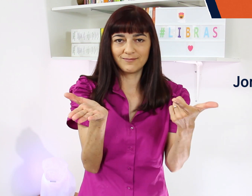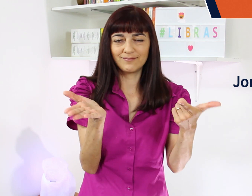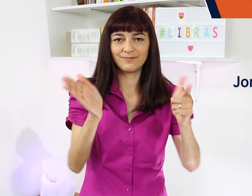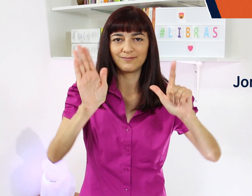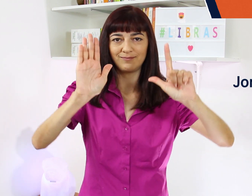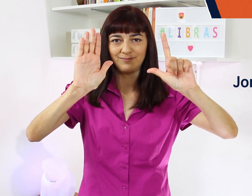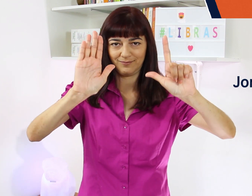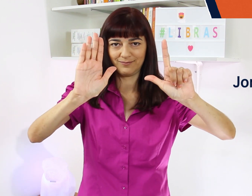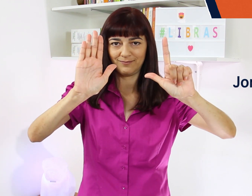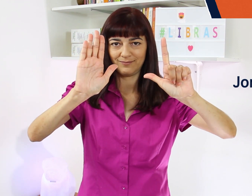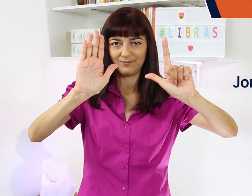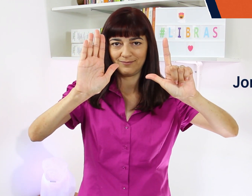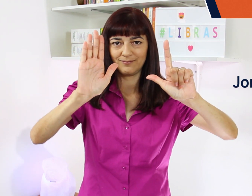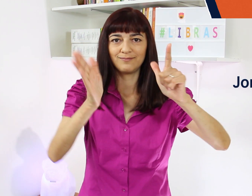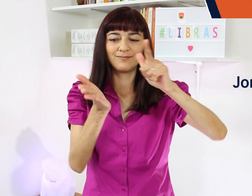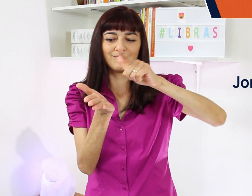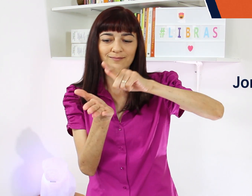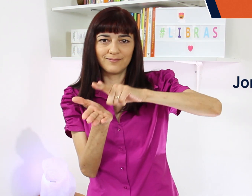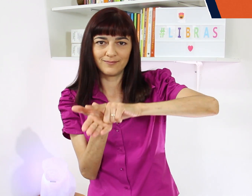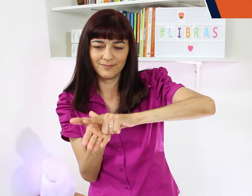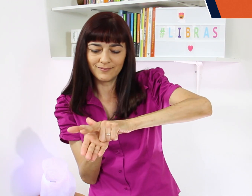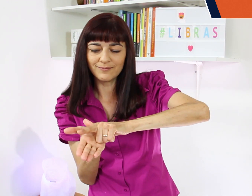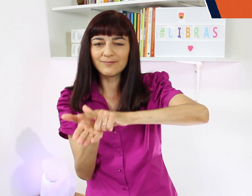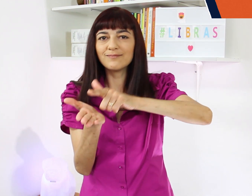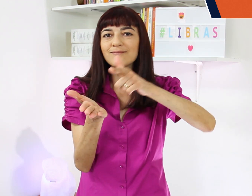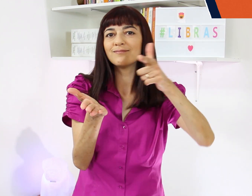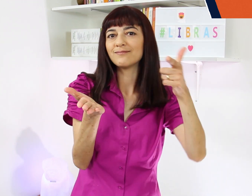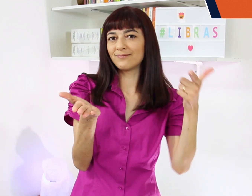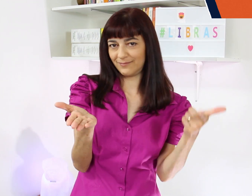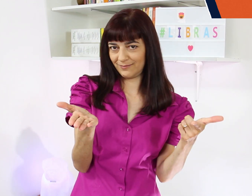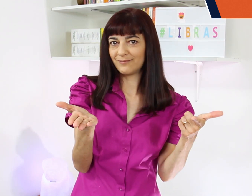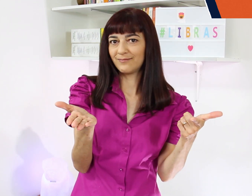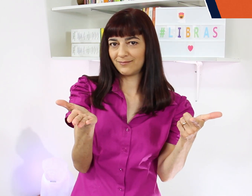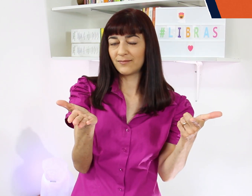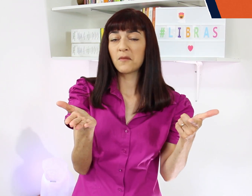o sinal de jornal. Pode ser, por exemplo, jornal de papel também, é o mesmo sinal,